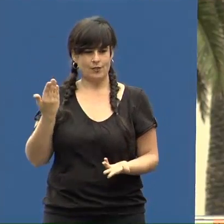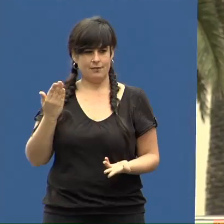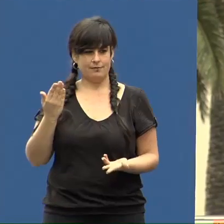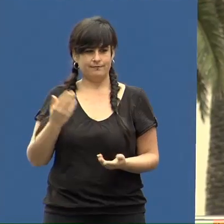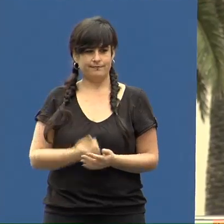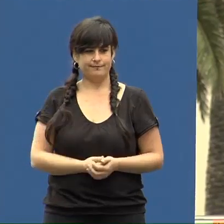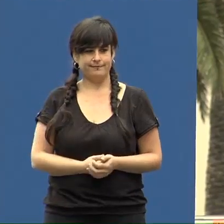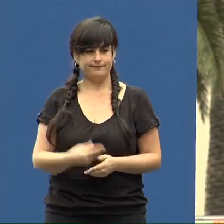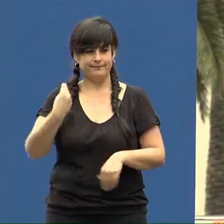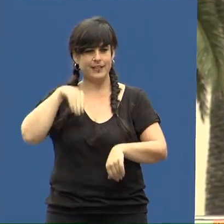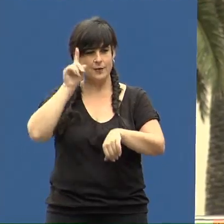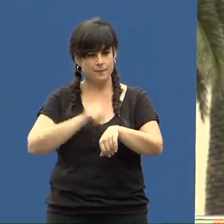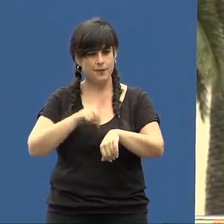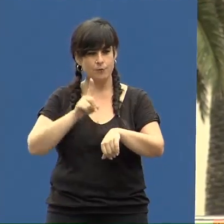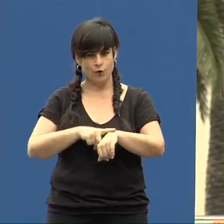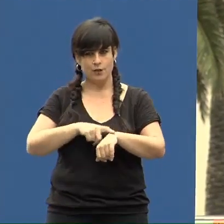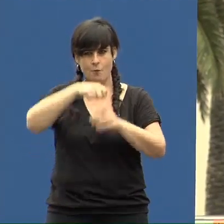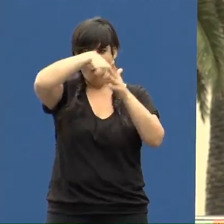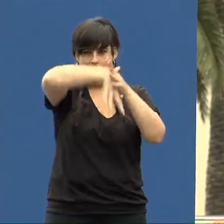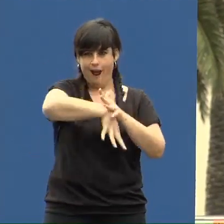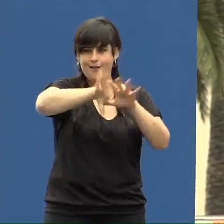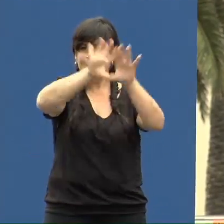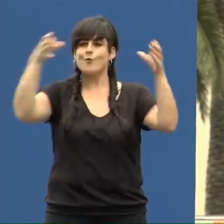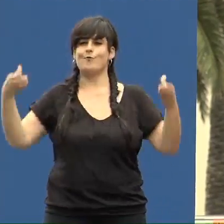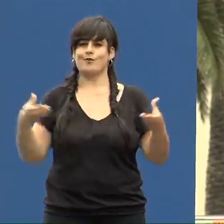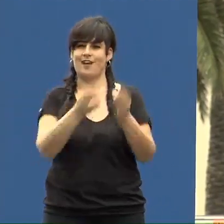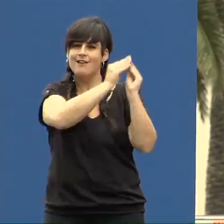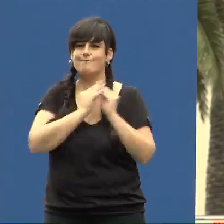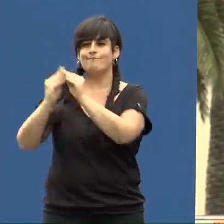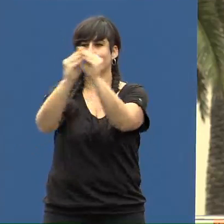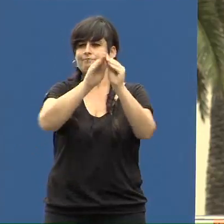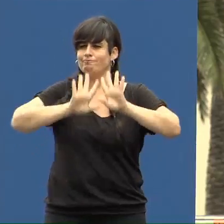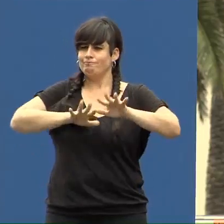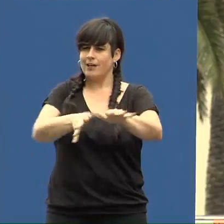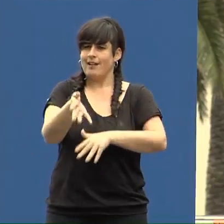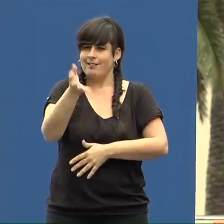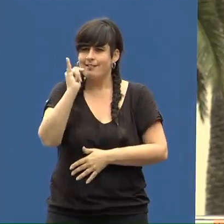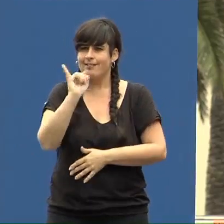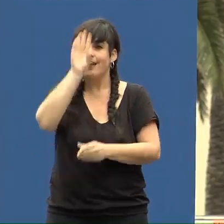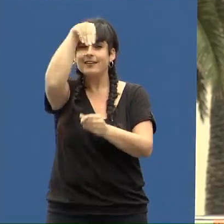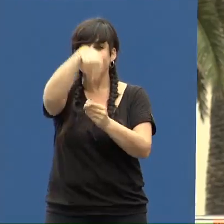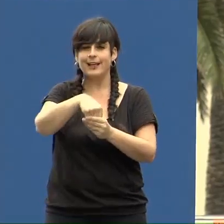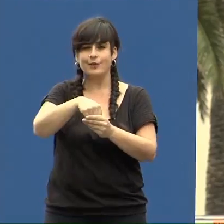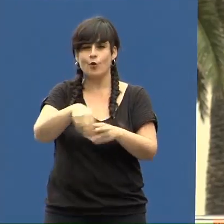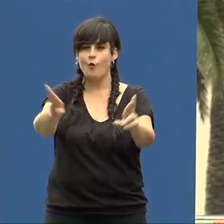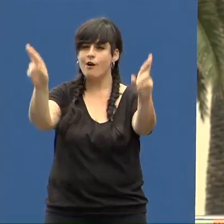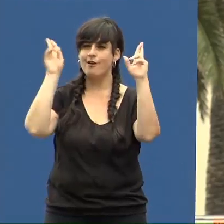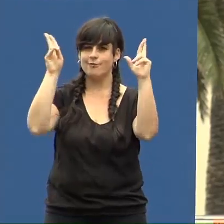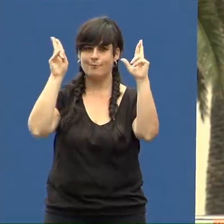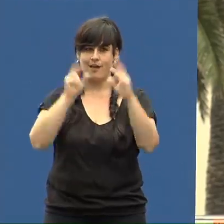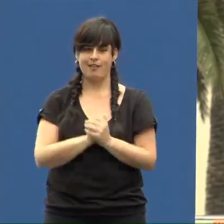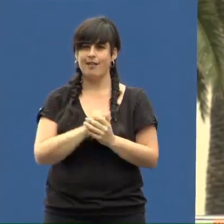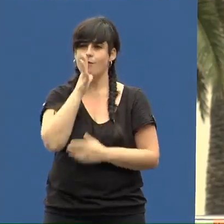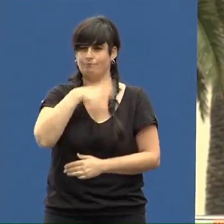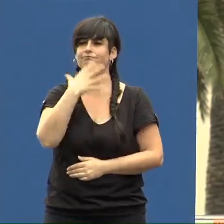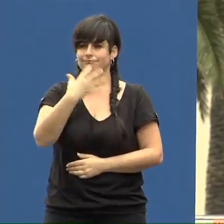y al mismo tiempo universales, que hay marea ciudadana imparable cargada de esperanza, porque sí